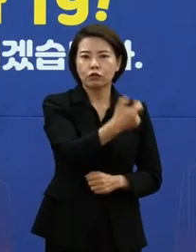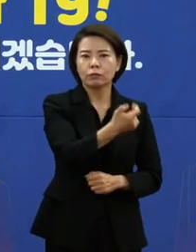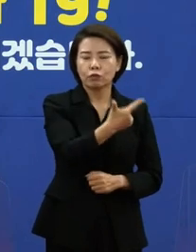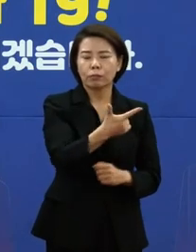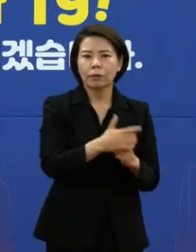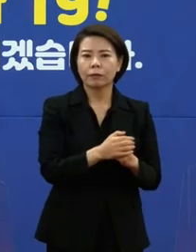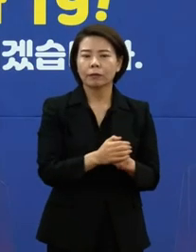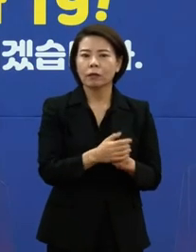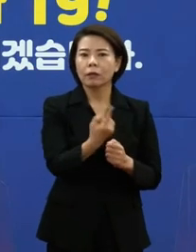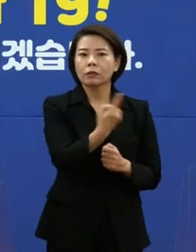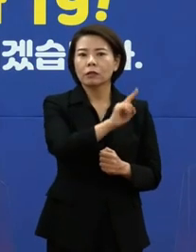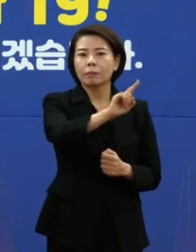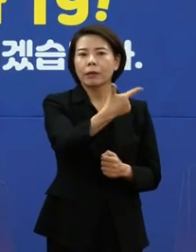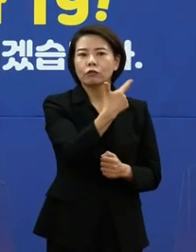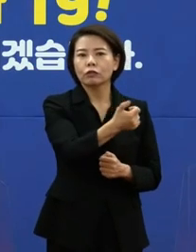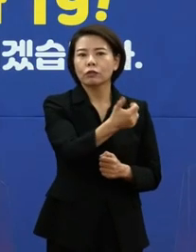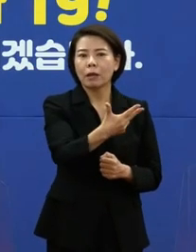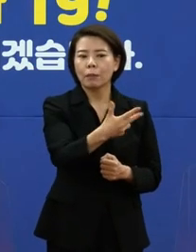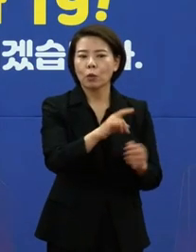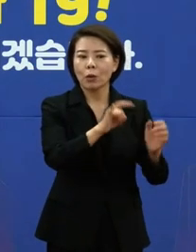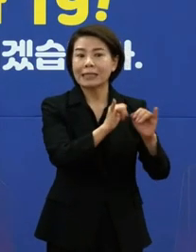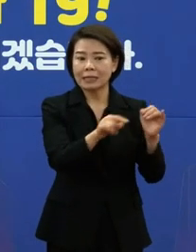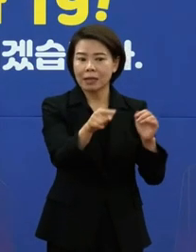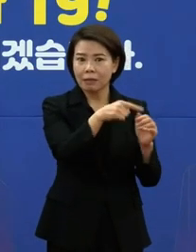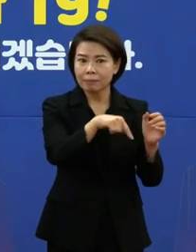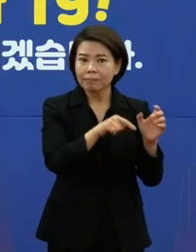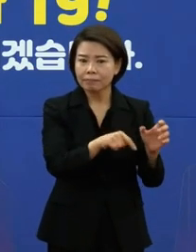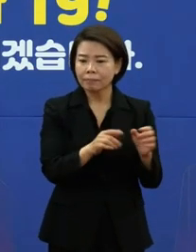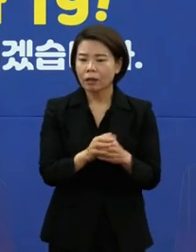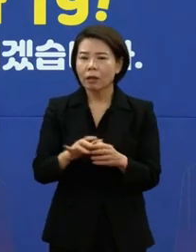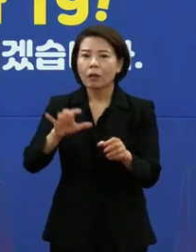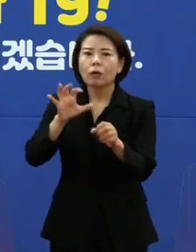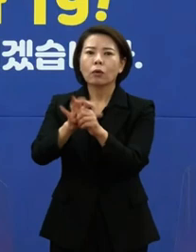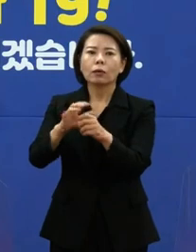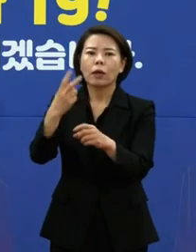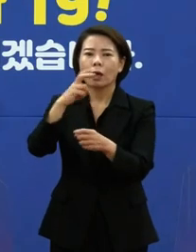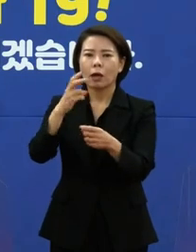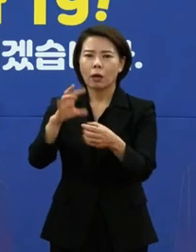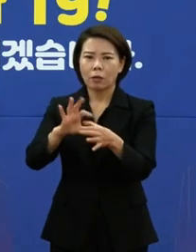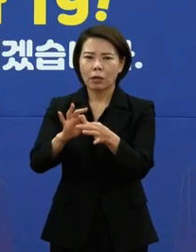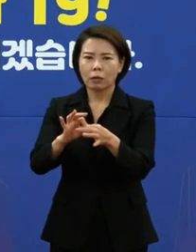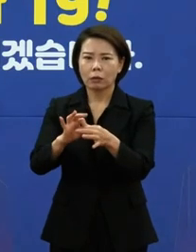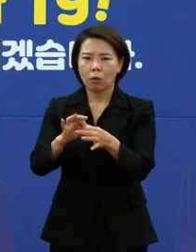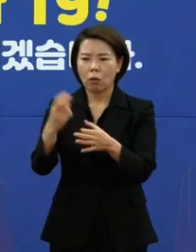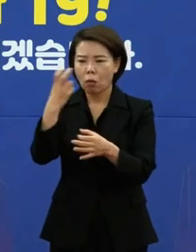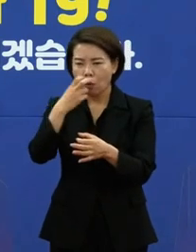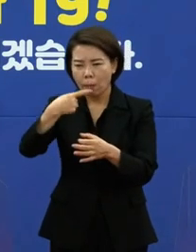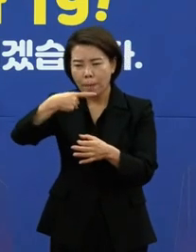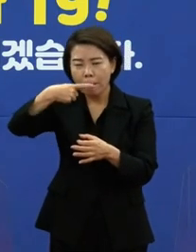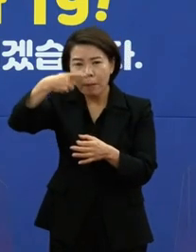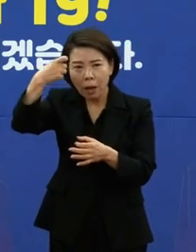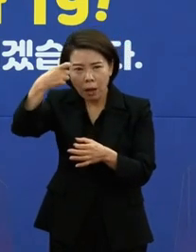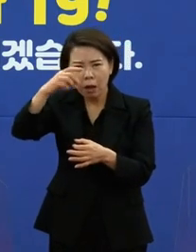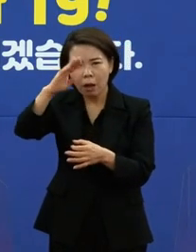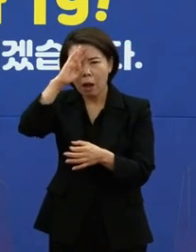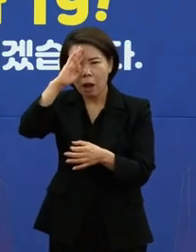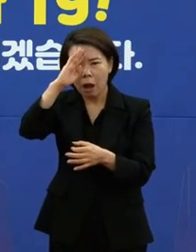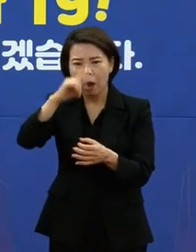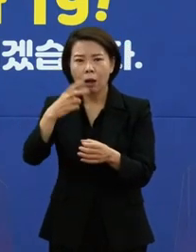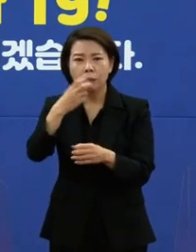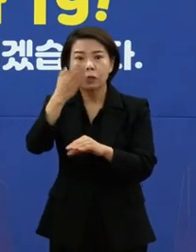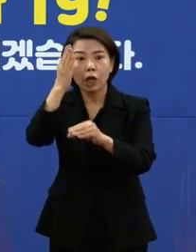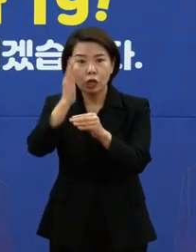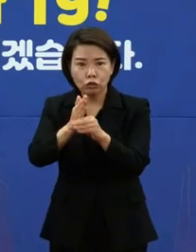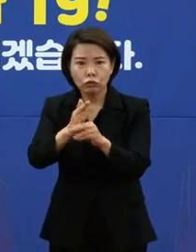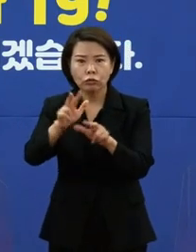1166번, 1168번 확진자는 코로나19 관련 증상이 나타남에 따라 진단 검사를 받았으며